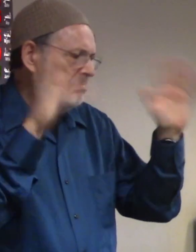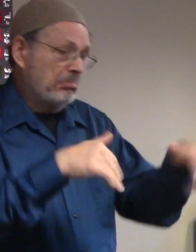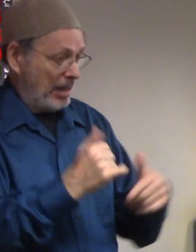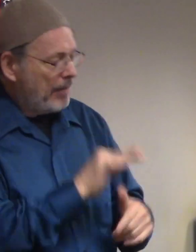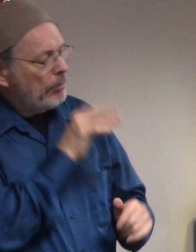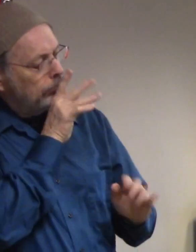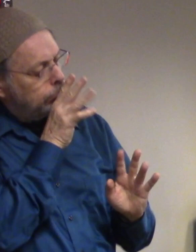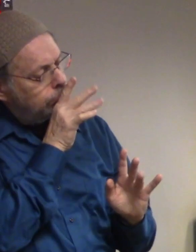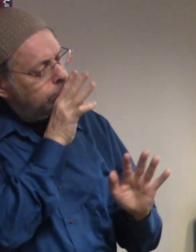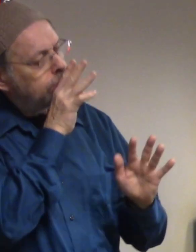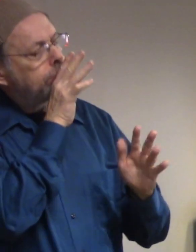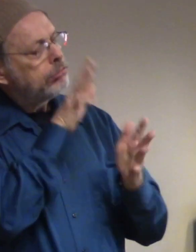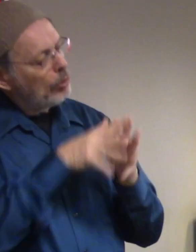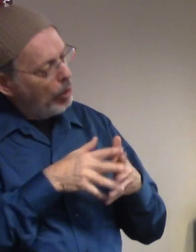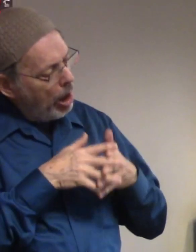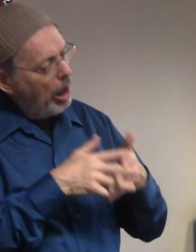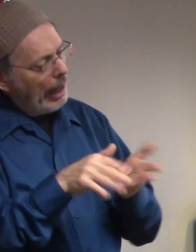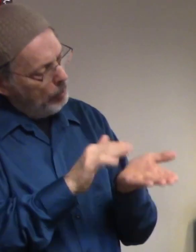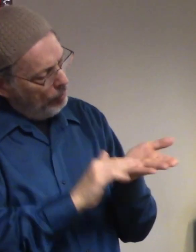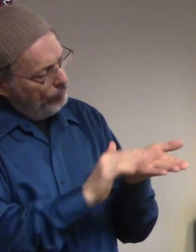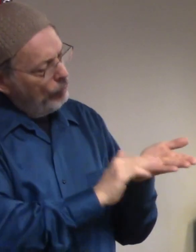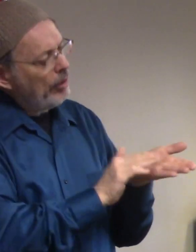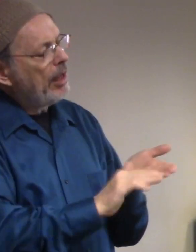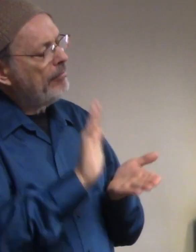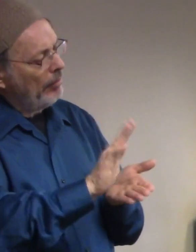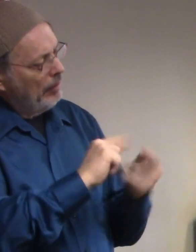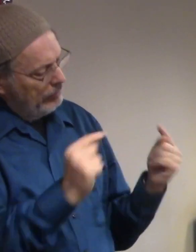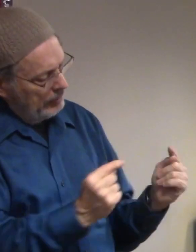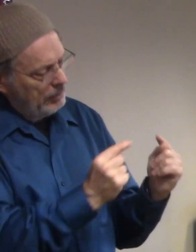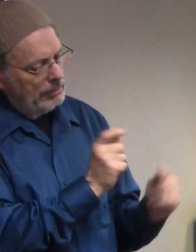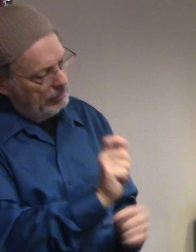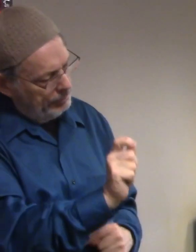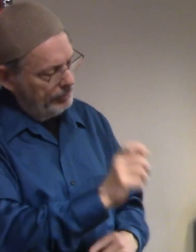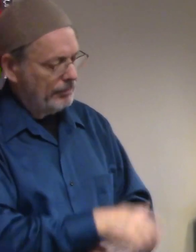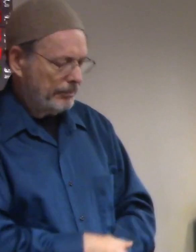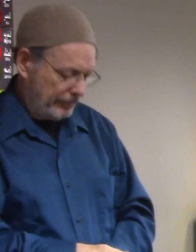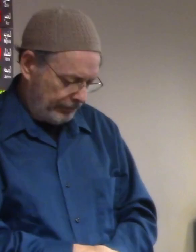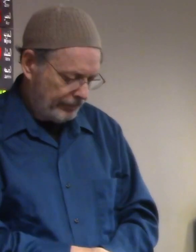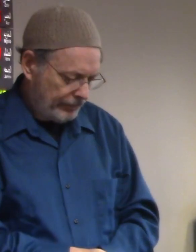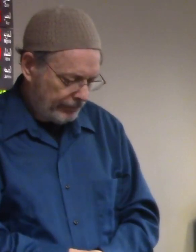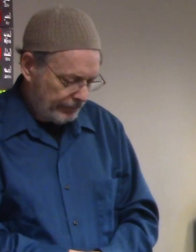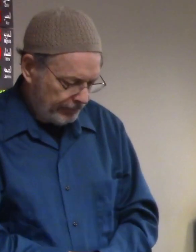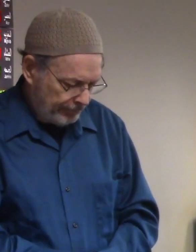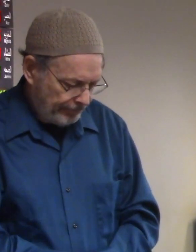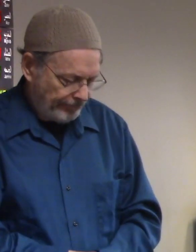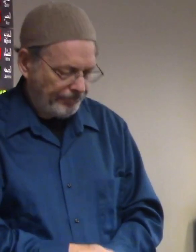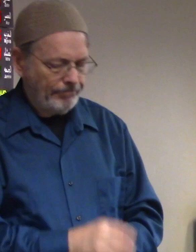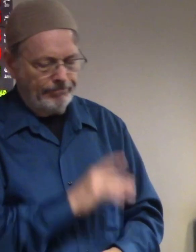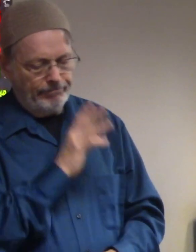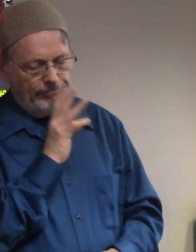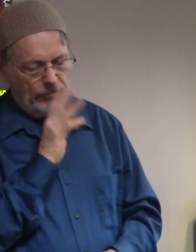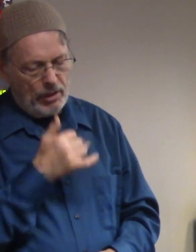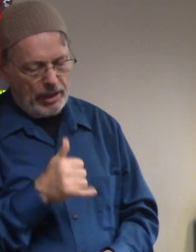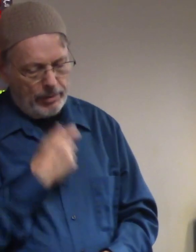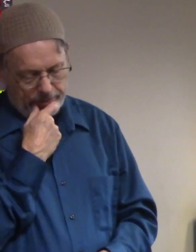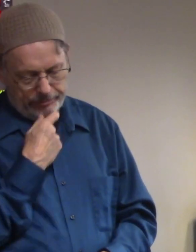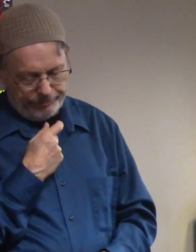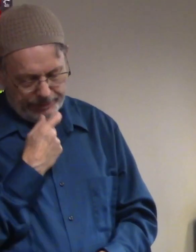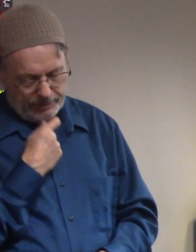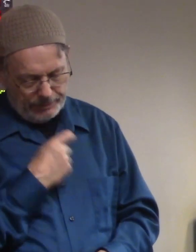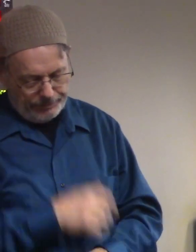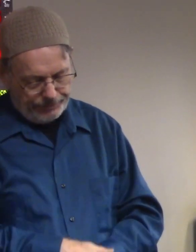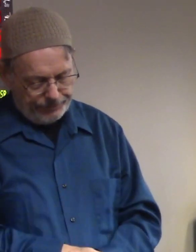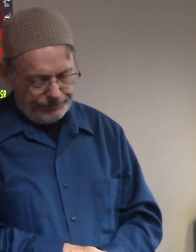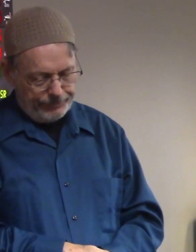entire world, Ya Habibi. And he says, فَبَعِزَّتِي وَجَلَالِي يَا مُحَمَّدْ لَوْ صَلُكَ عَلَيْكَ كُلِّ طَرِيقٍ